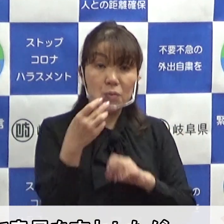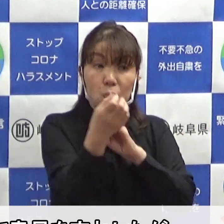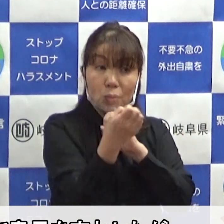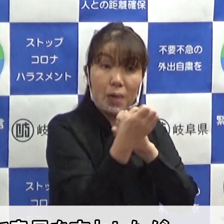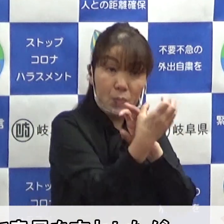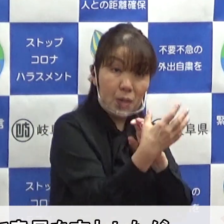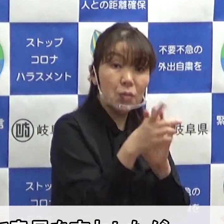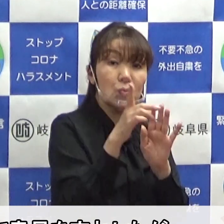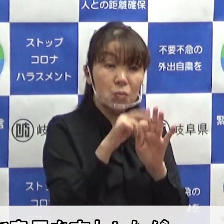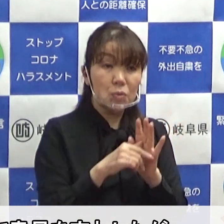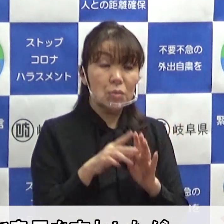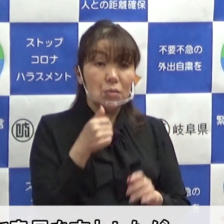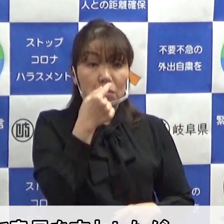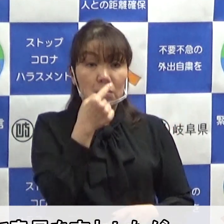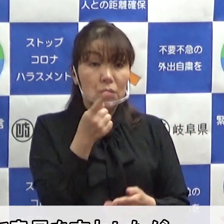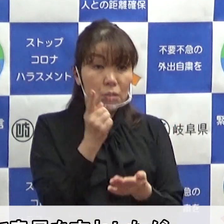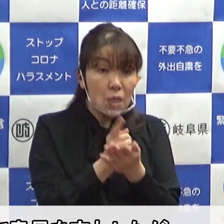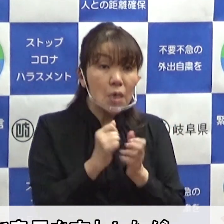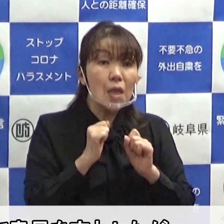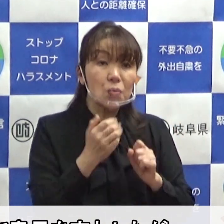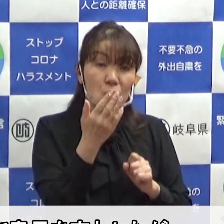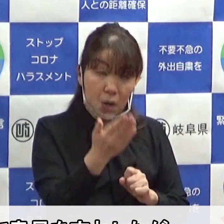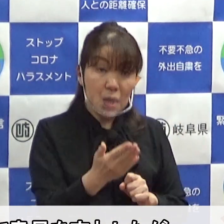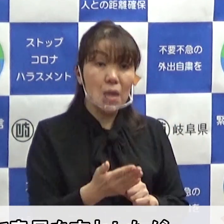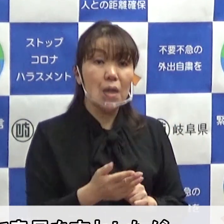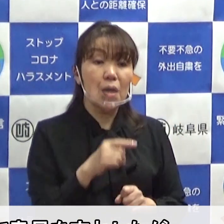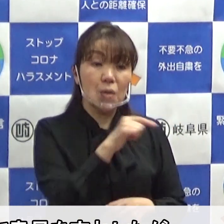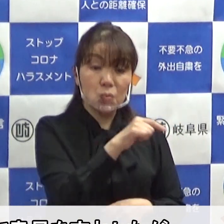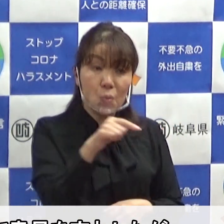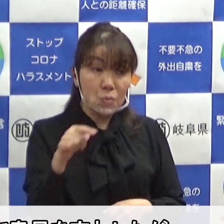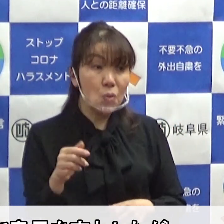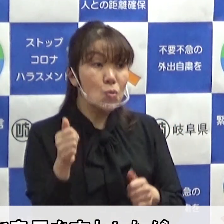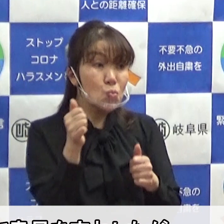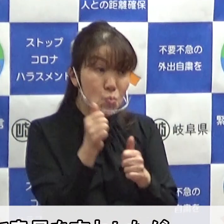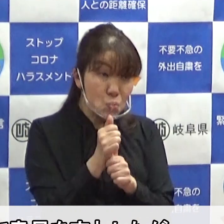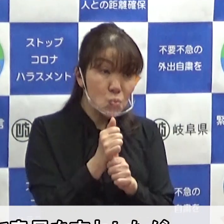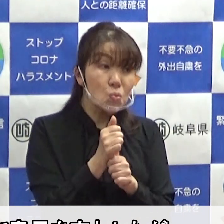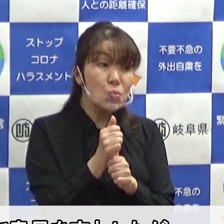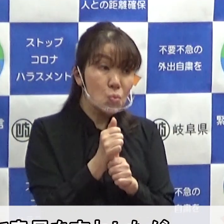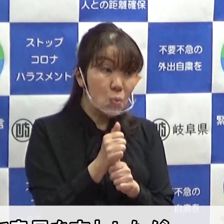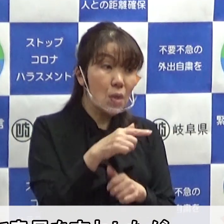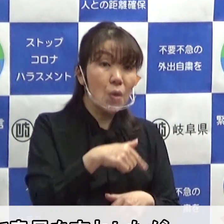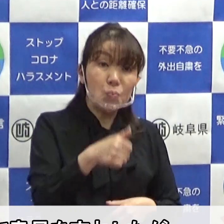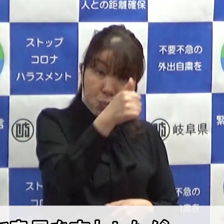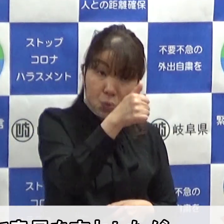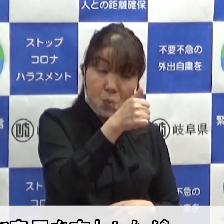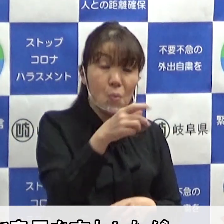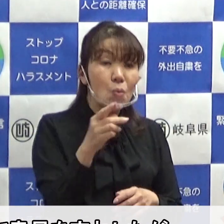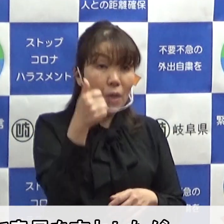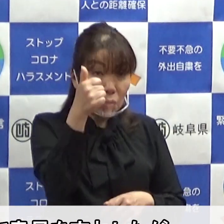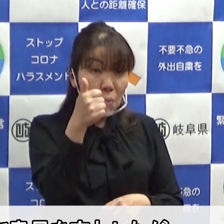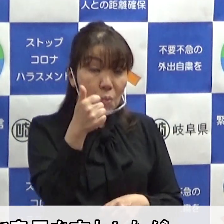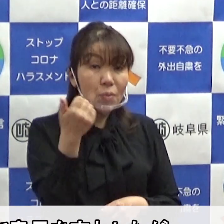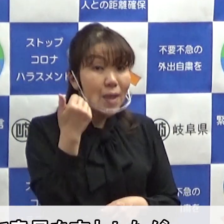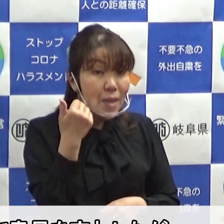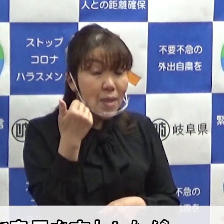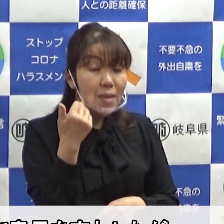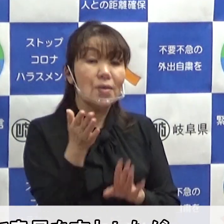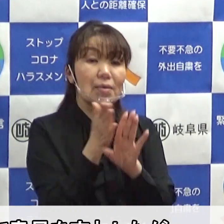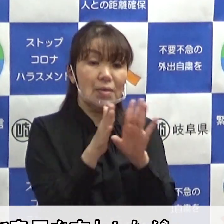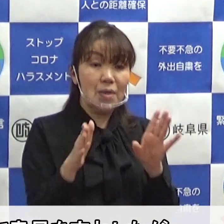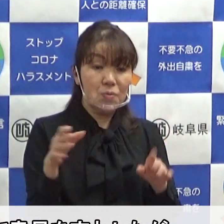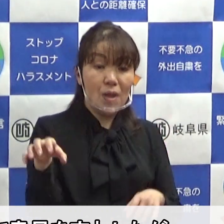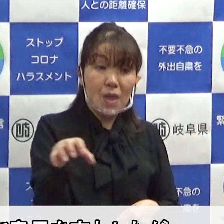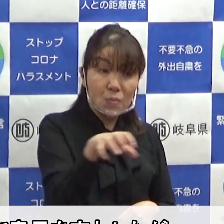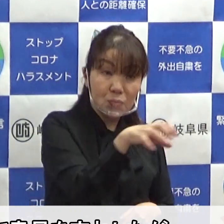に知事だけがやる話なのか、それぞれ副知事であったり、あるいは部長であったり課長であったりですね、県のあらゆる部